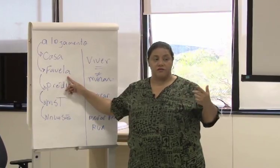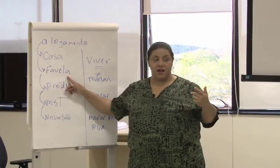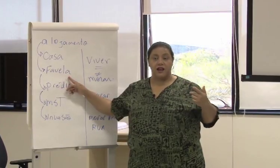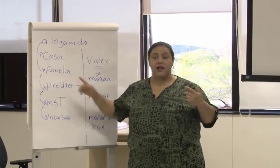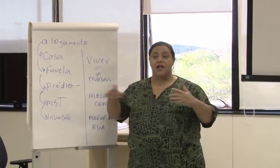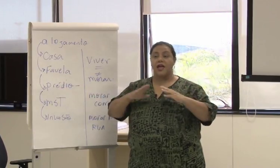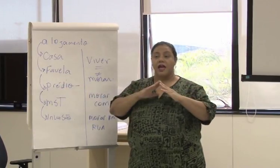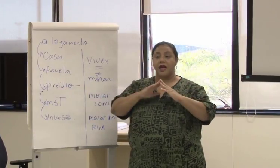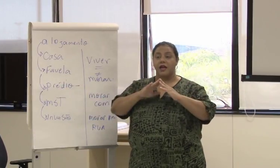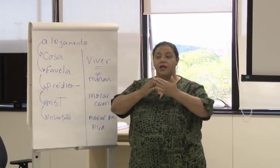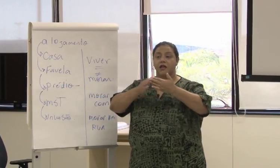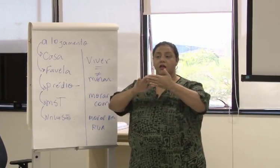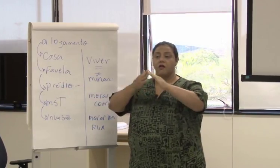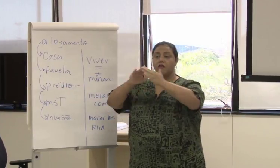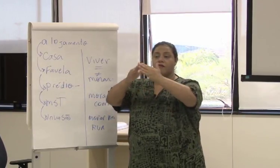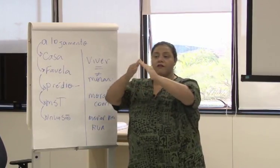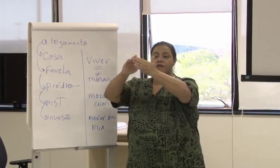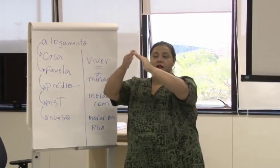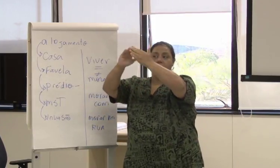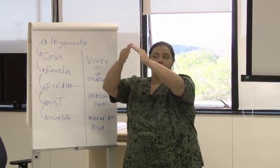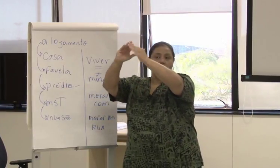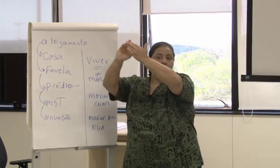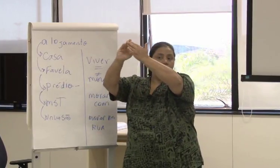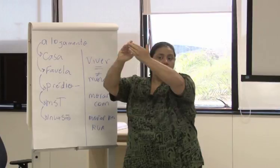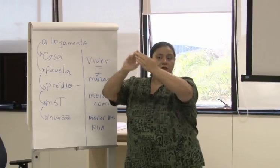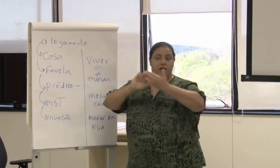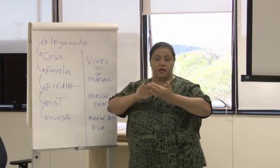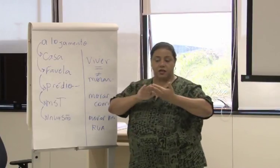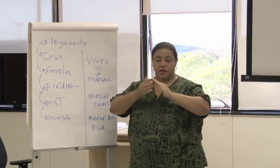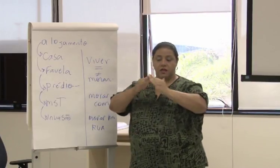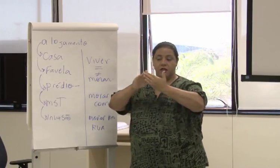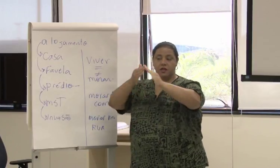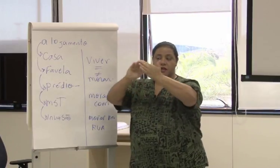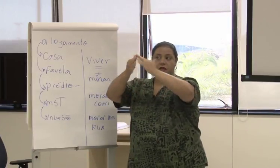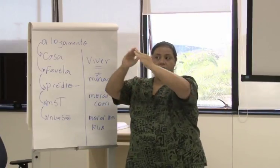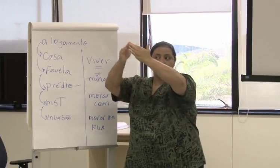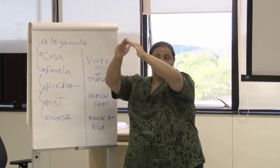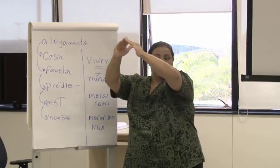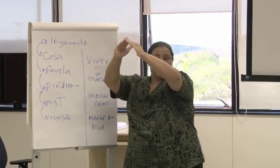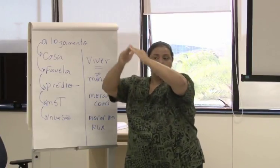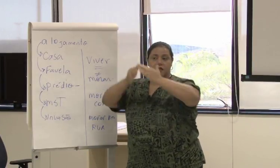favela, é favela.